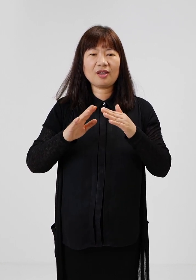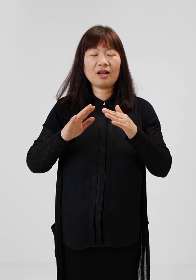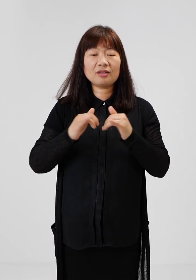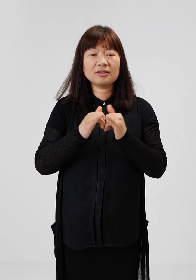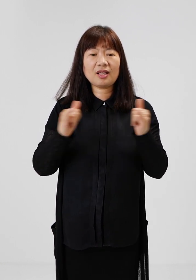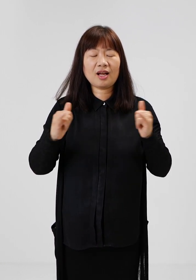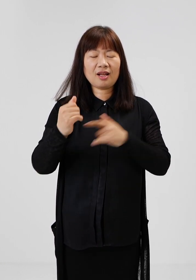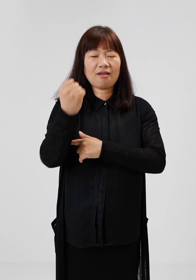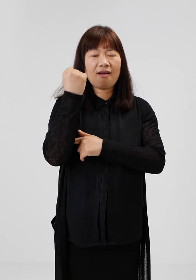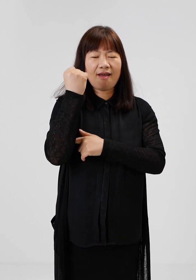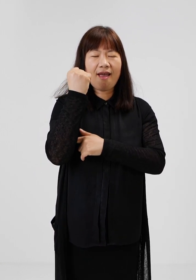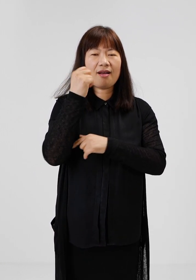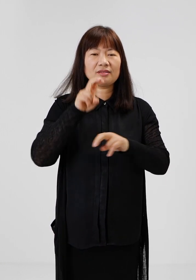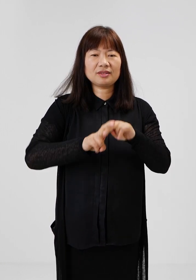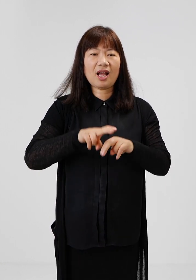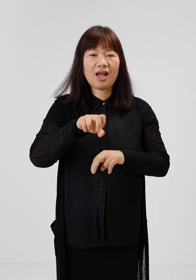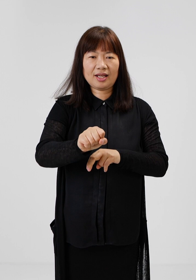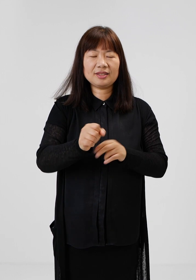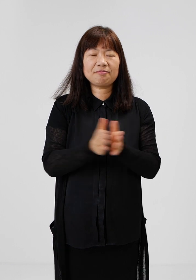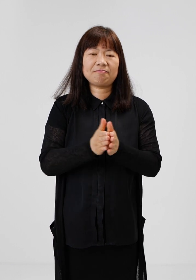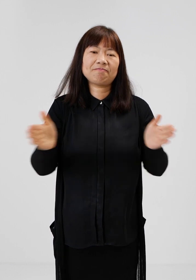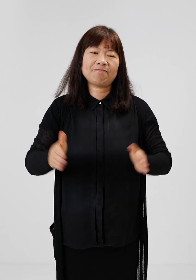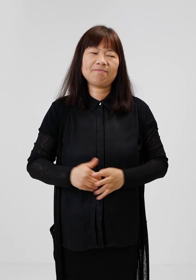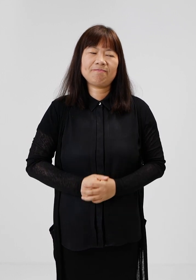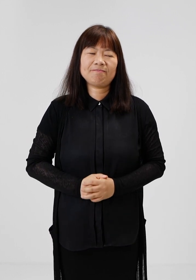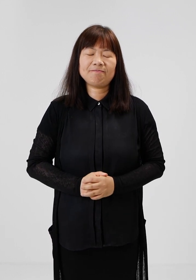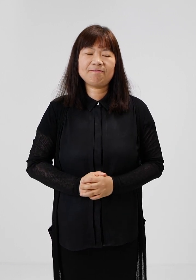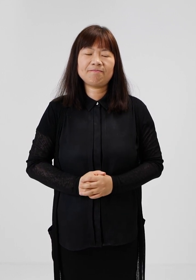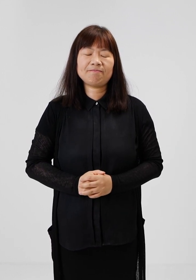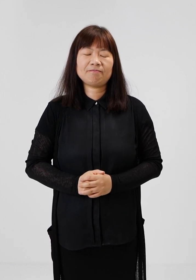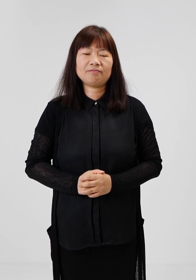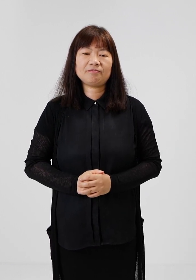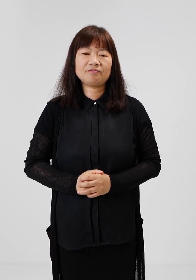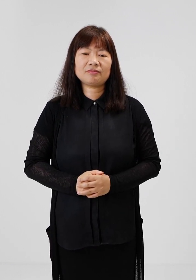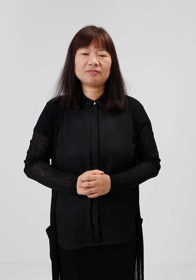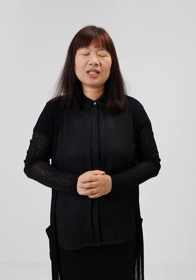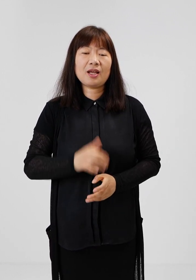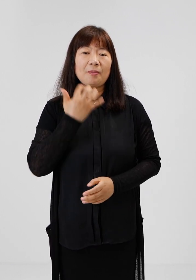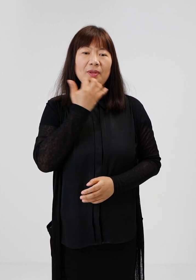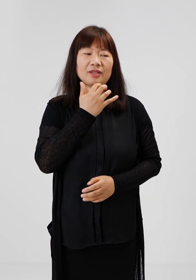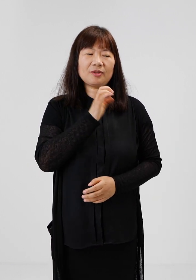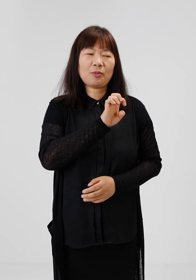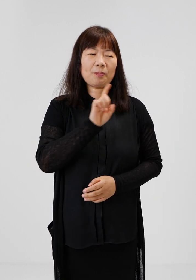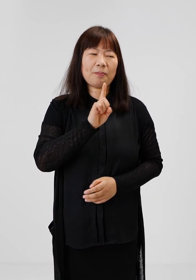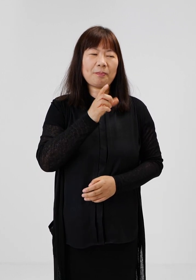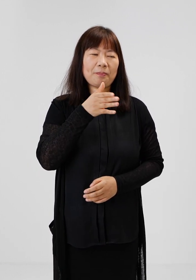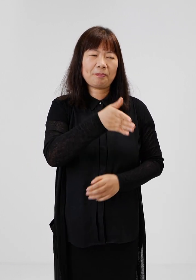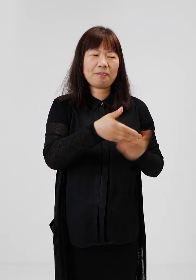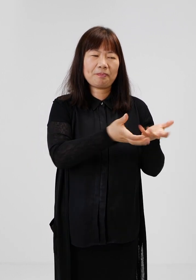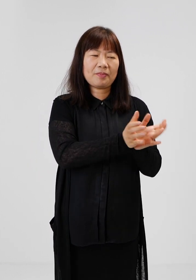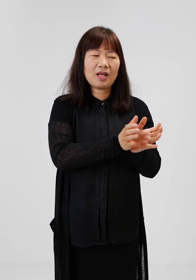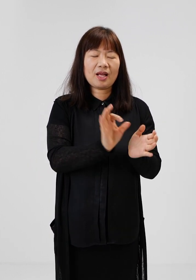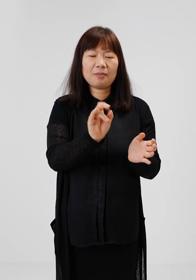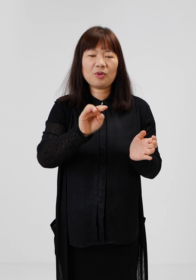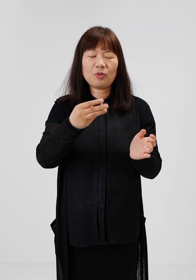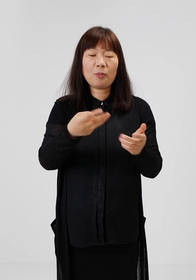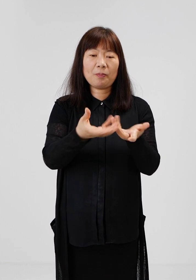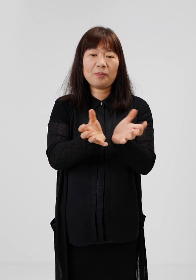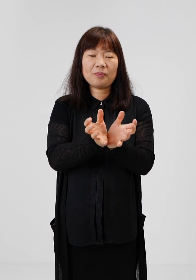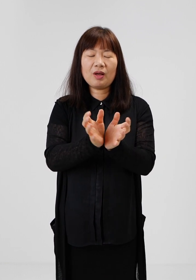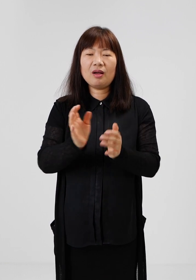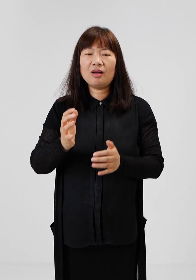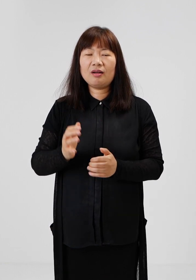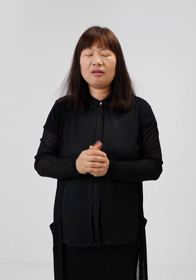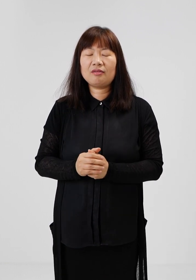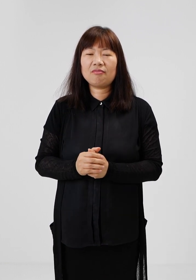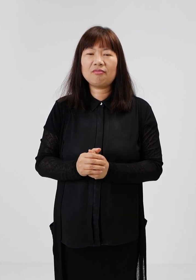사람의 영향력이 자리 잡기 시작했습니다. 그래서 게바파, 아볼로파, 베드로파,